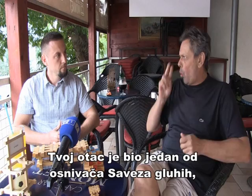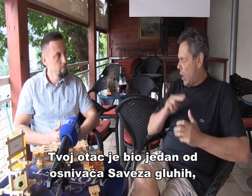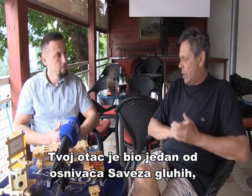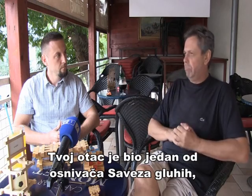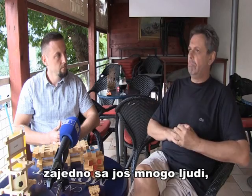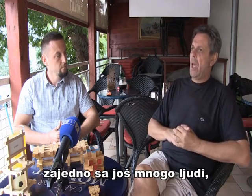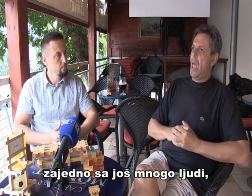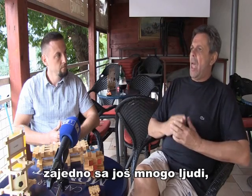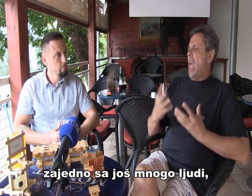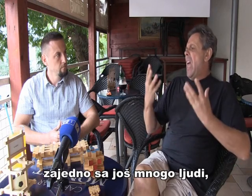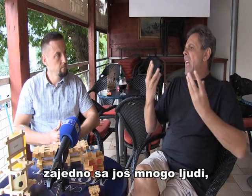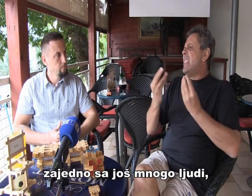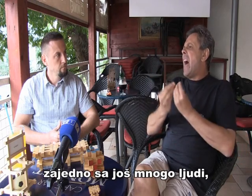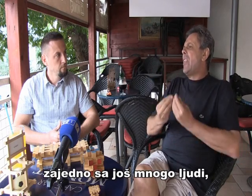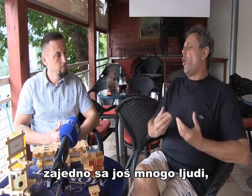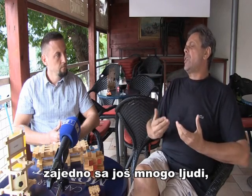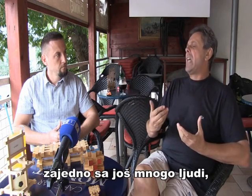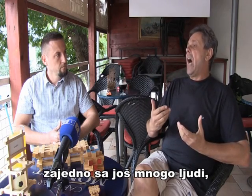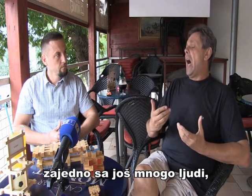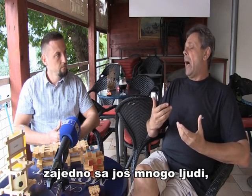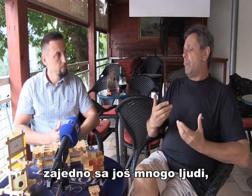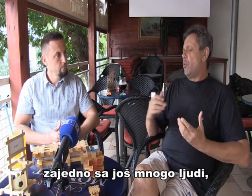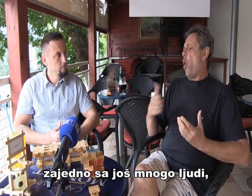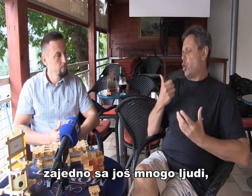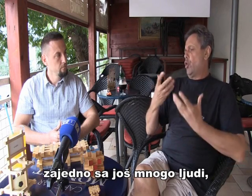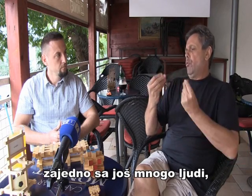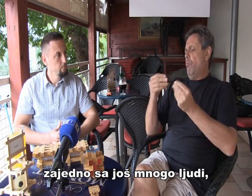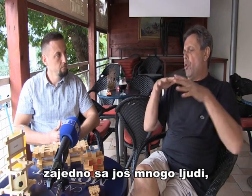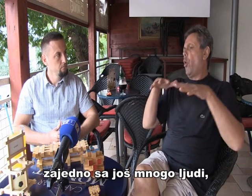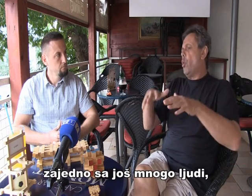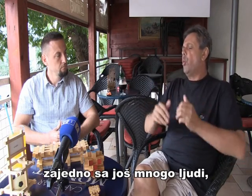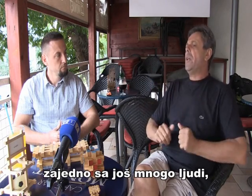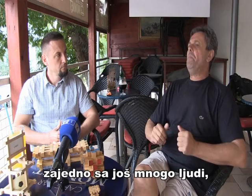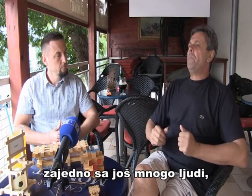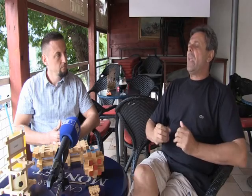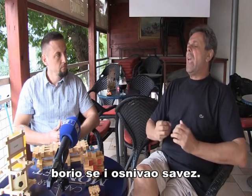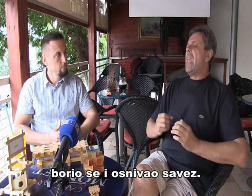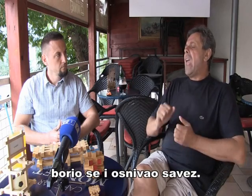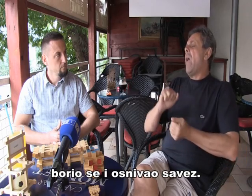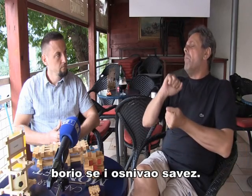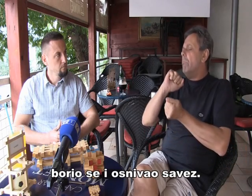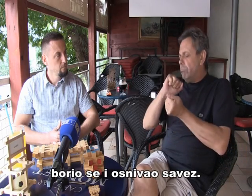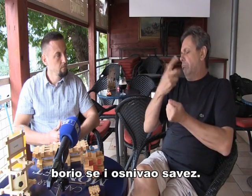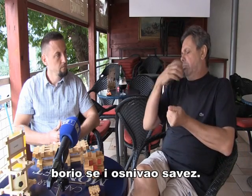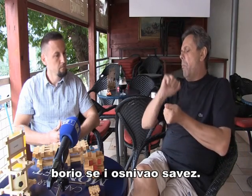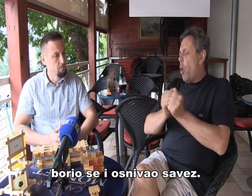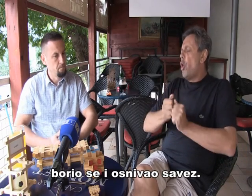gluhih. Zajedno sa još mnogo ljudi je borio se